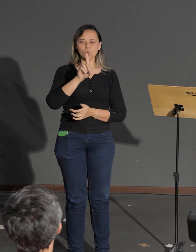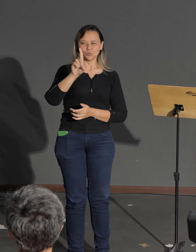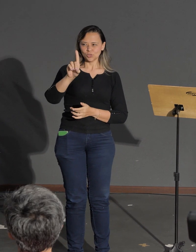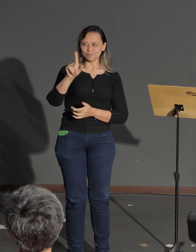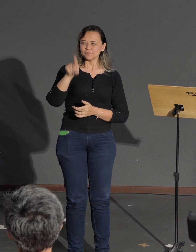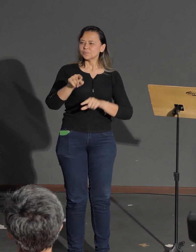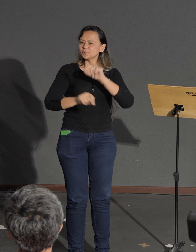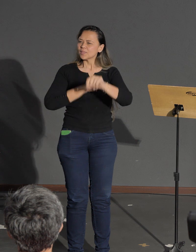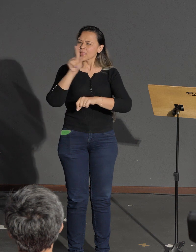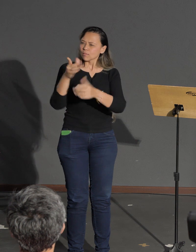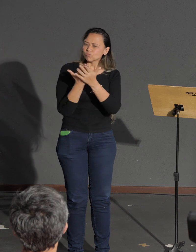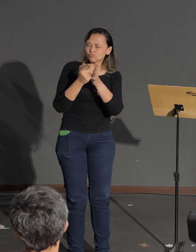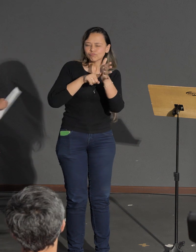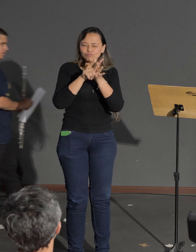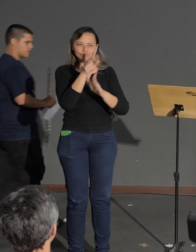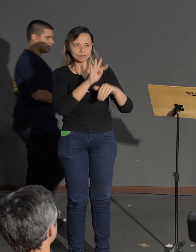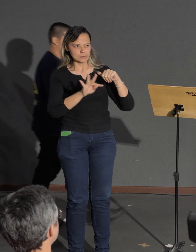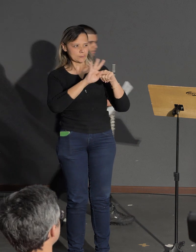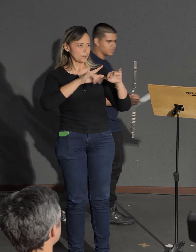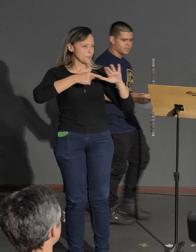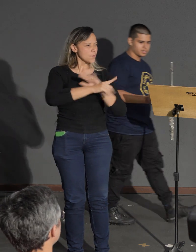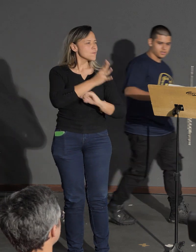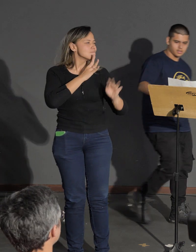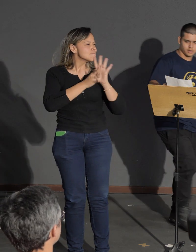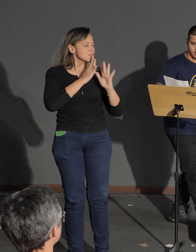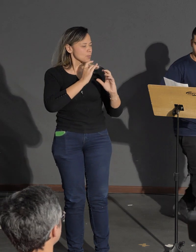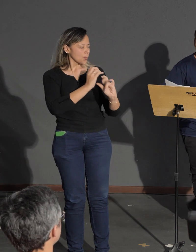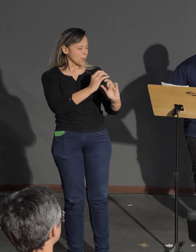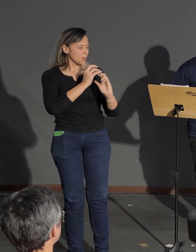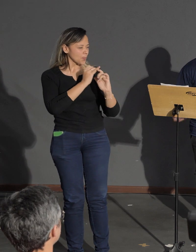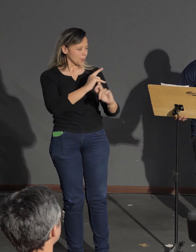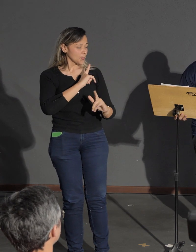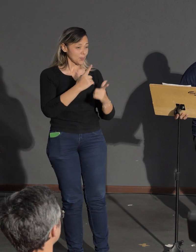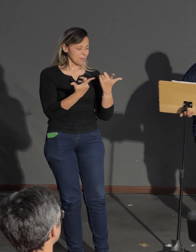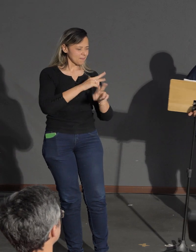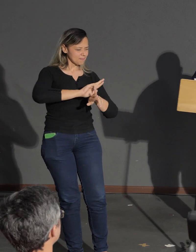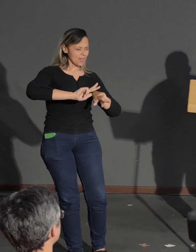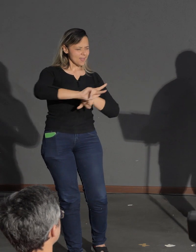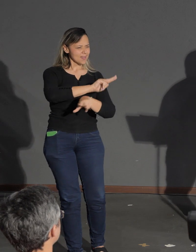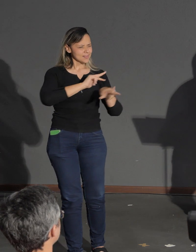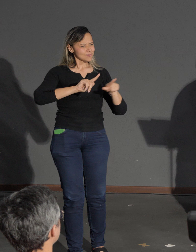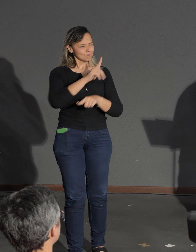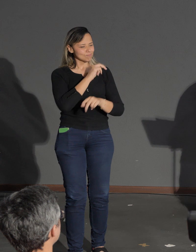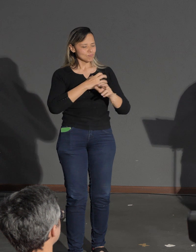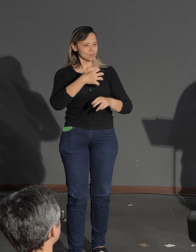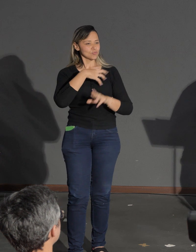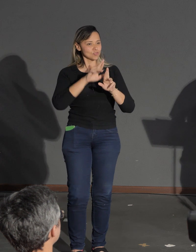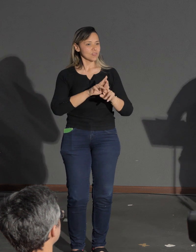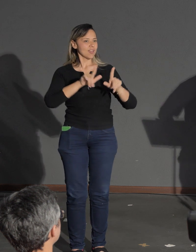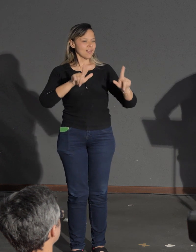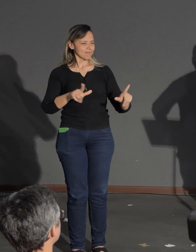Gariboldi são estudos técnicos, né? Estudos progressivos para flauta, onde tem várias técnicas diferentes,